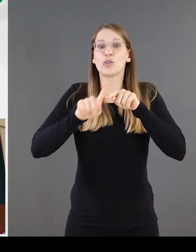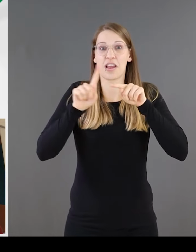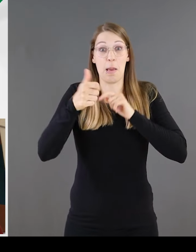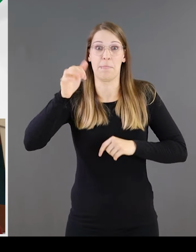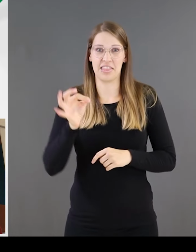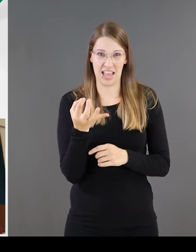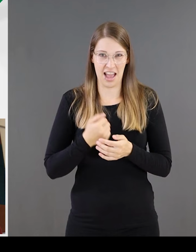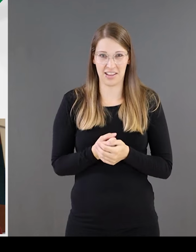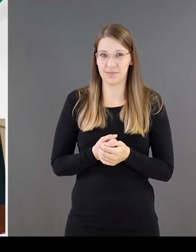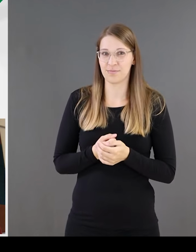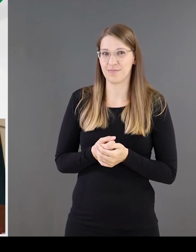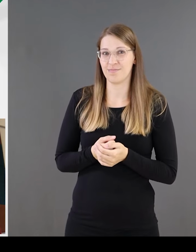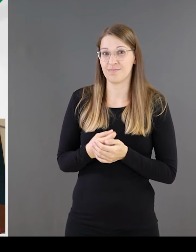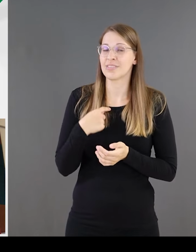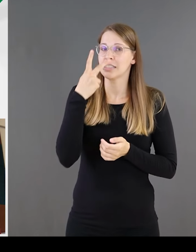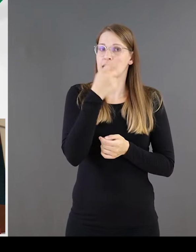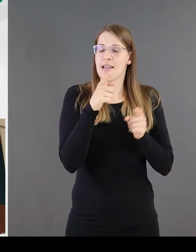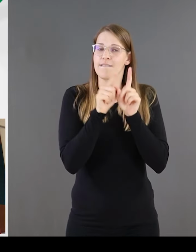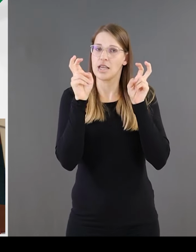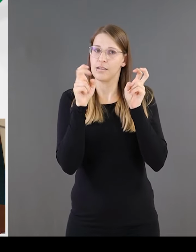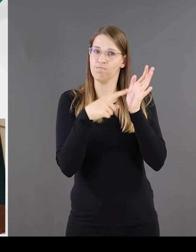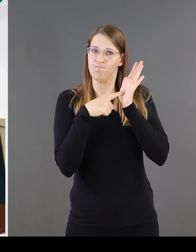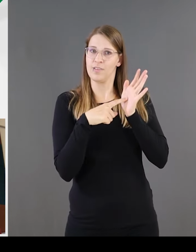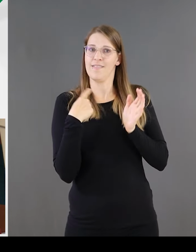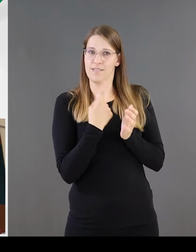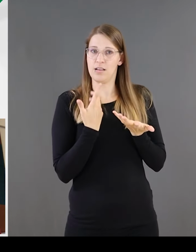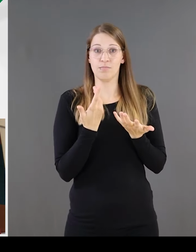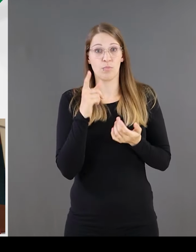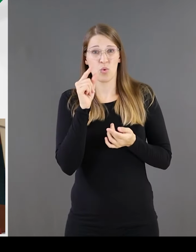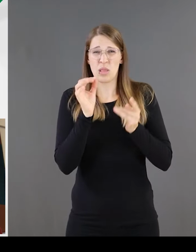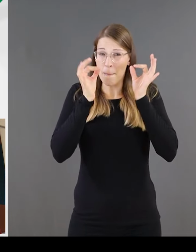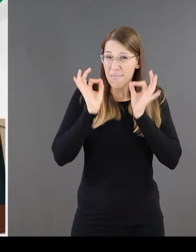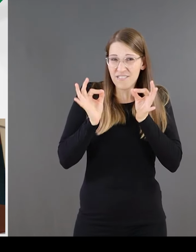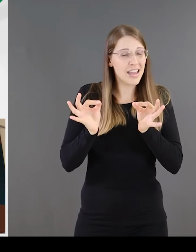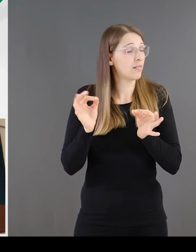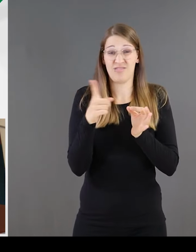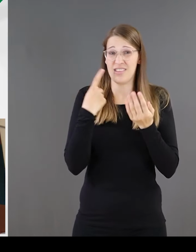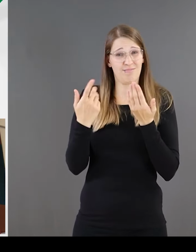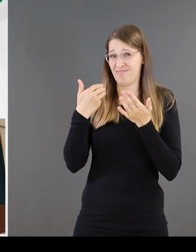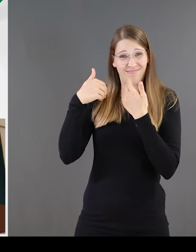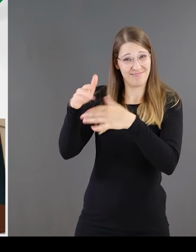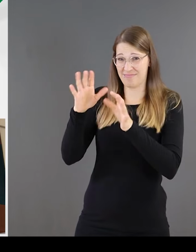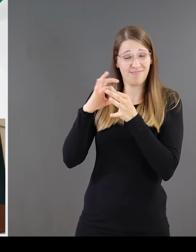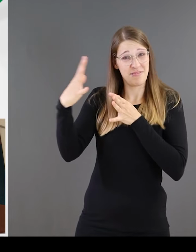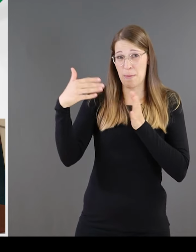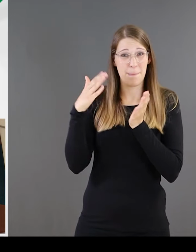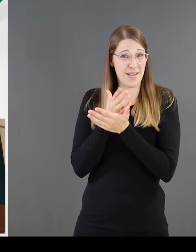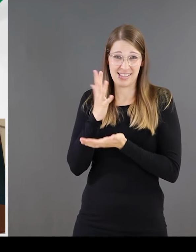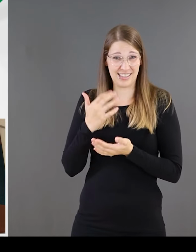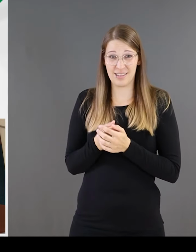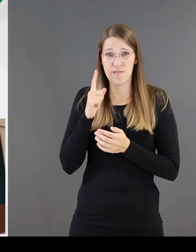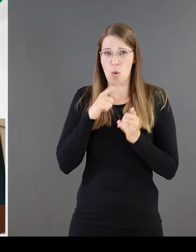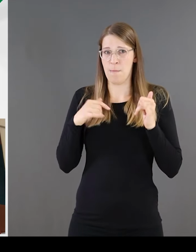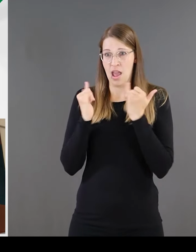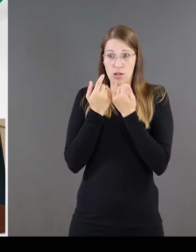als einen Appell, Abschied von einem Perfektionismus zu nehmen, der uns Eltern zu sehr stresst und den Alltag mit den kleinen Kindern